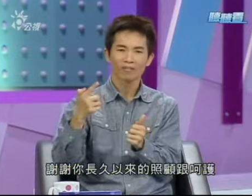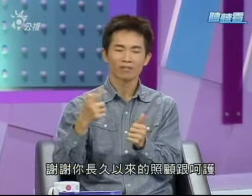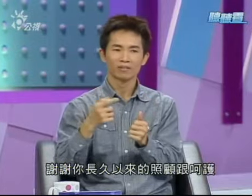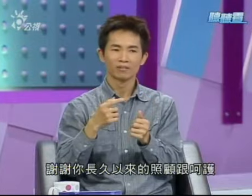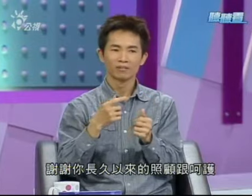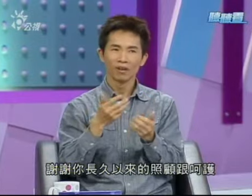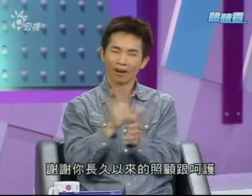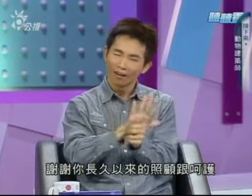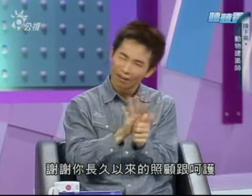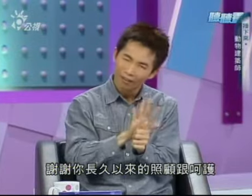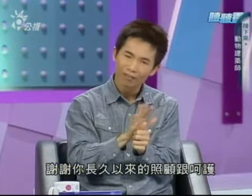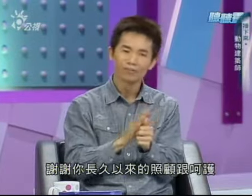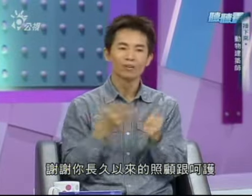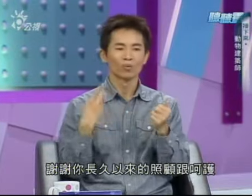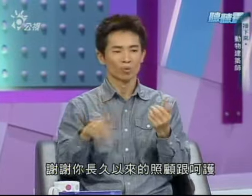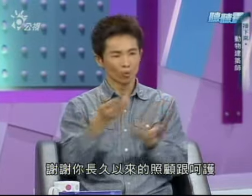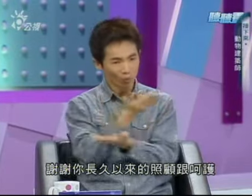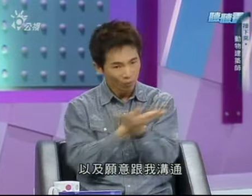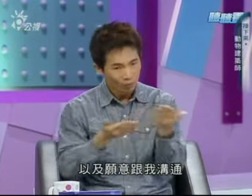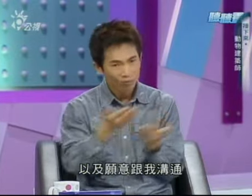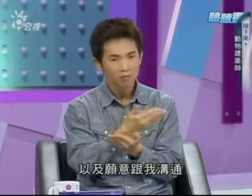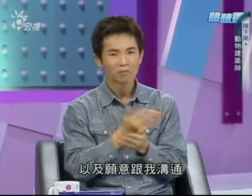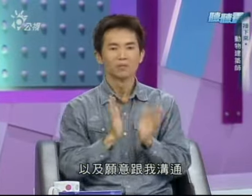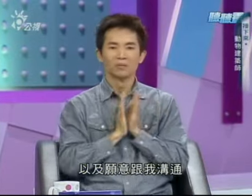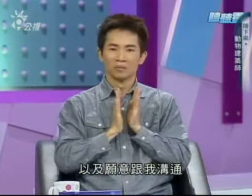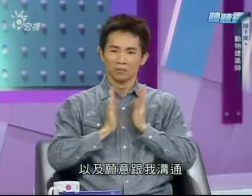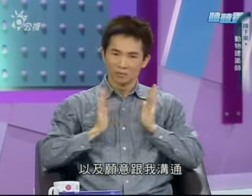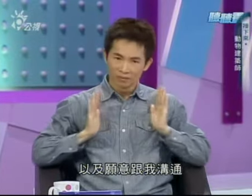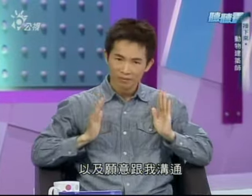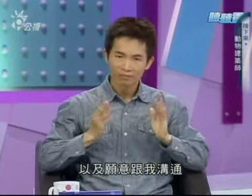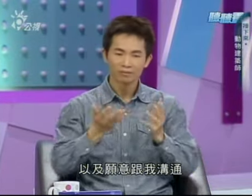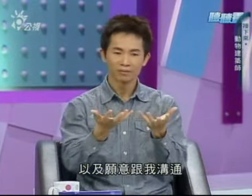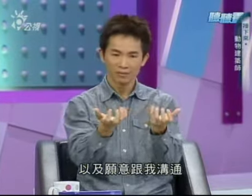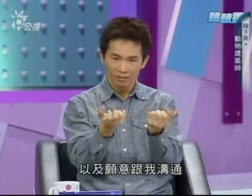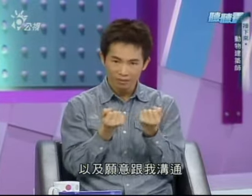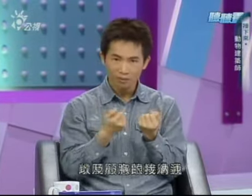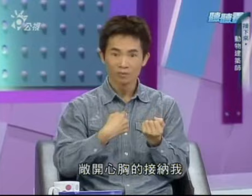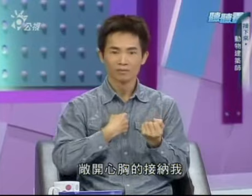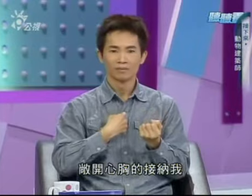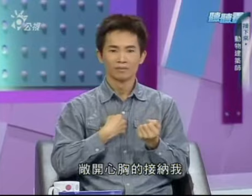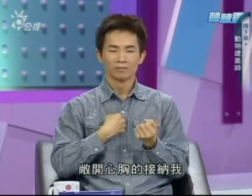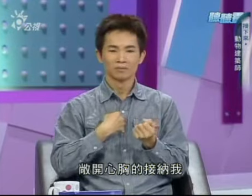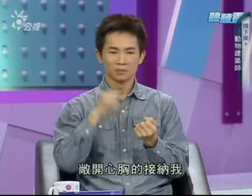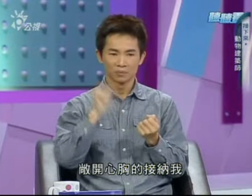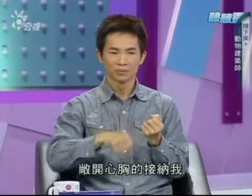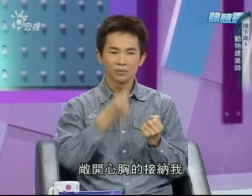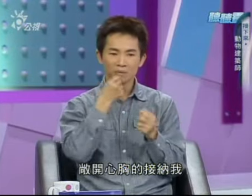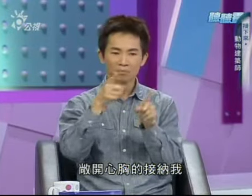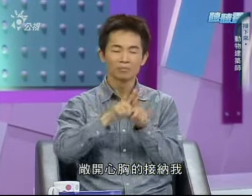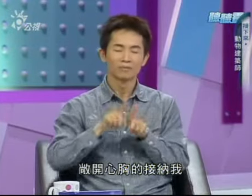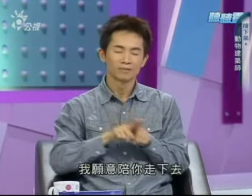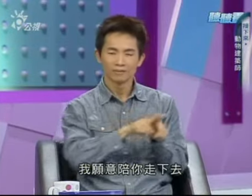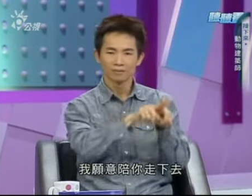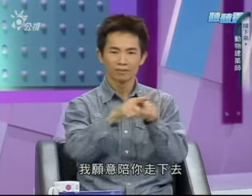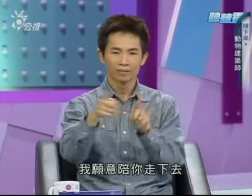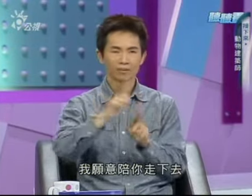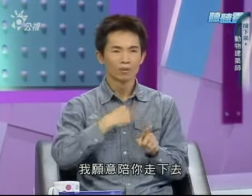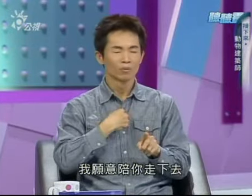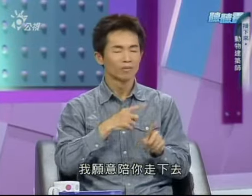顾跟呵护以及愿意跟我沟通敞开心胸地接纳我我愿意陪你